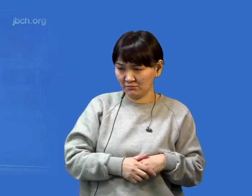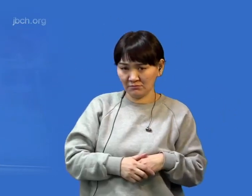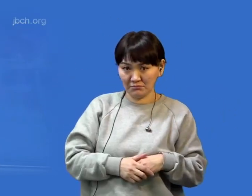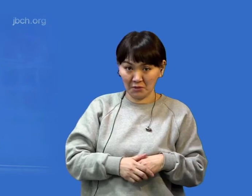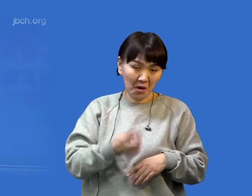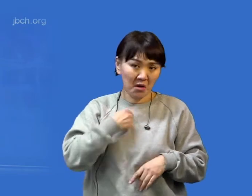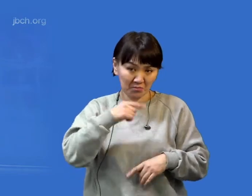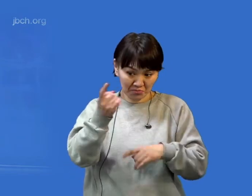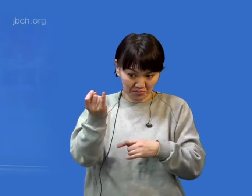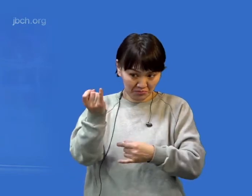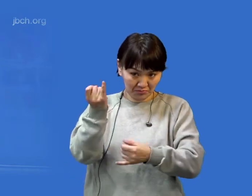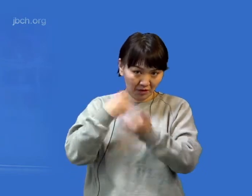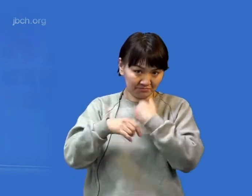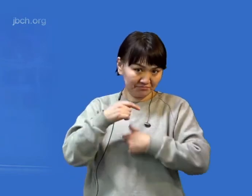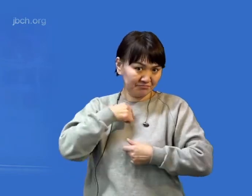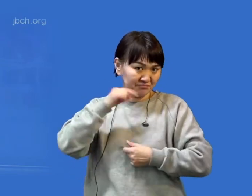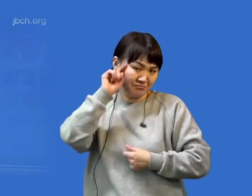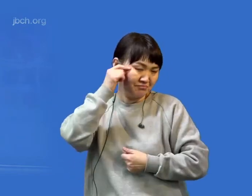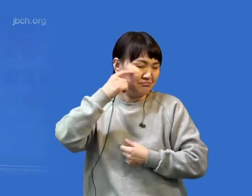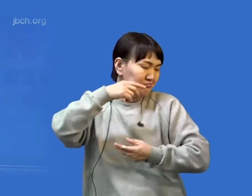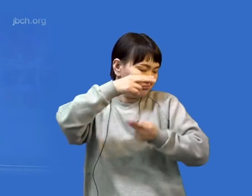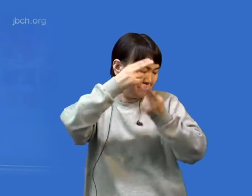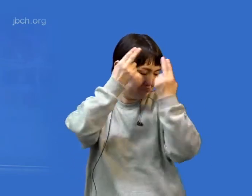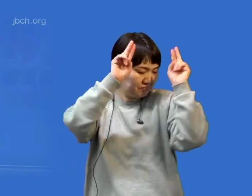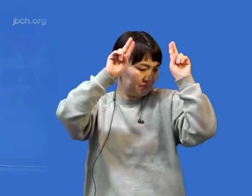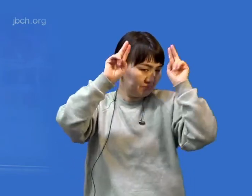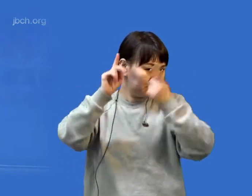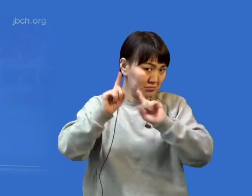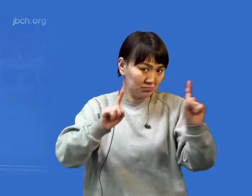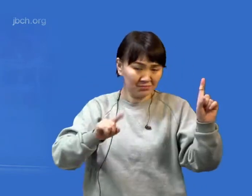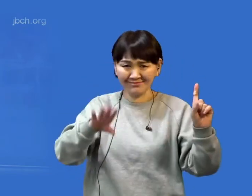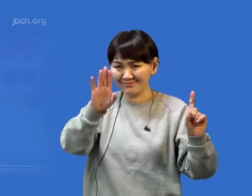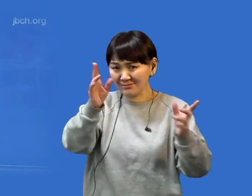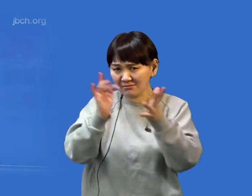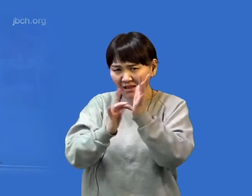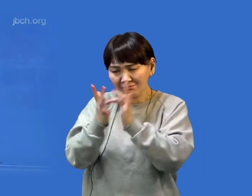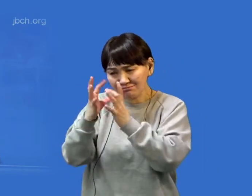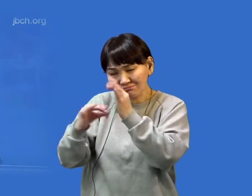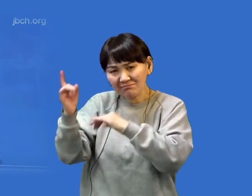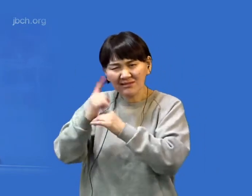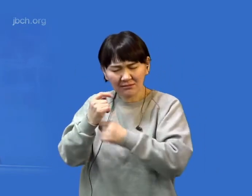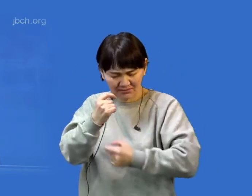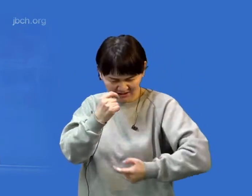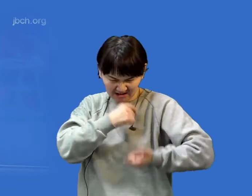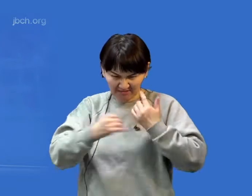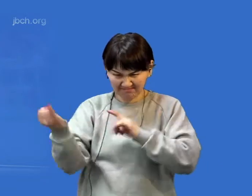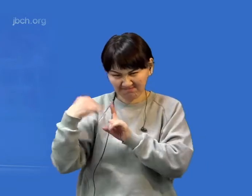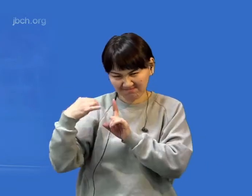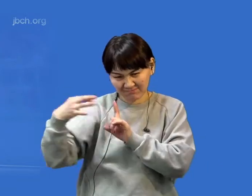бэлээ? Есүсийн шавнаар ямар их зовсон бэлээ? Төрүүлж амьдарч байсан энэ итгэгчнэр